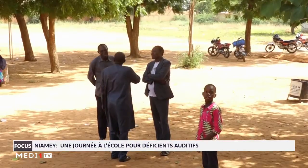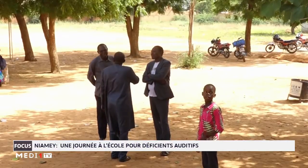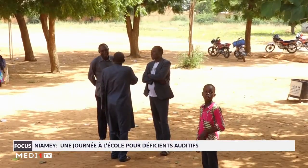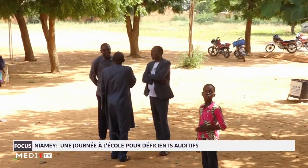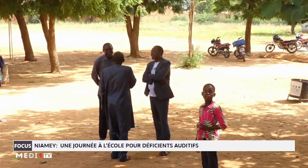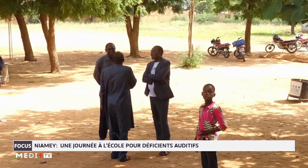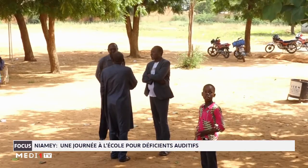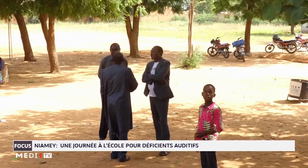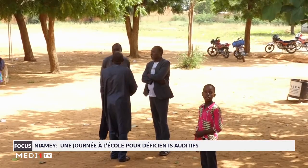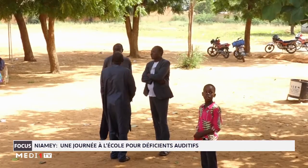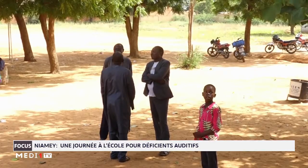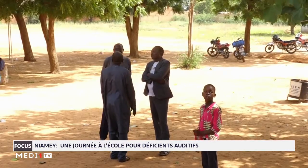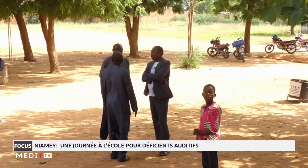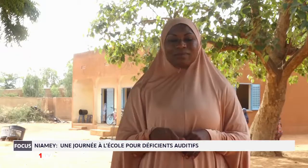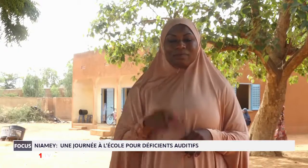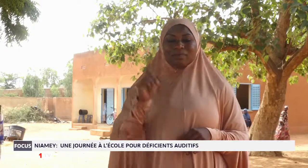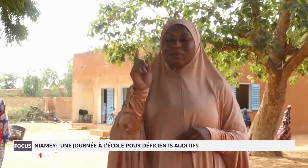sourds tenue il y a quelques semaines.